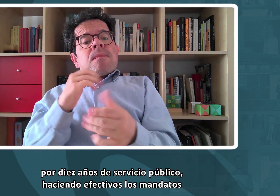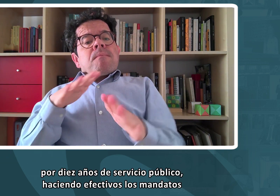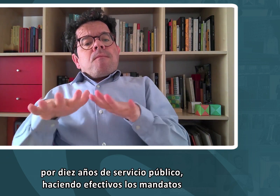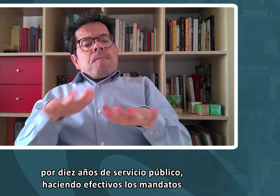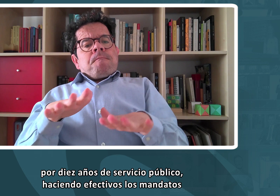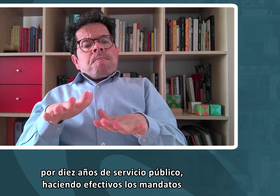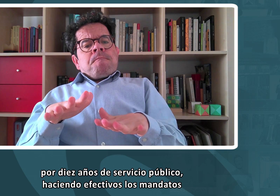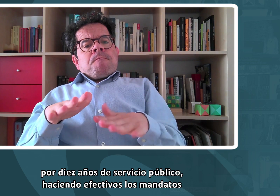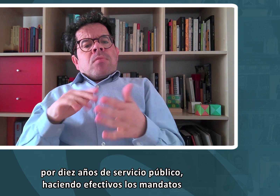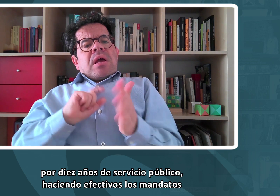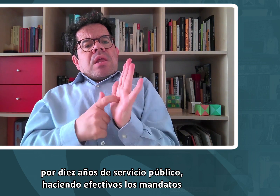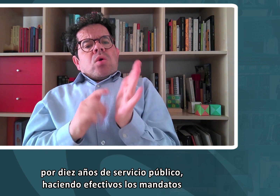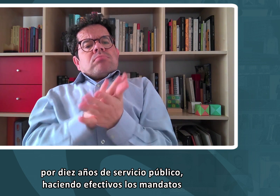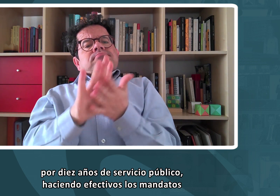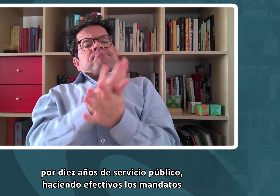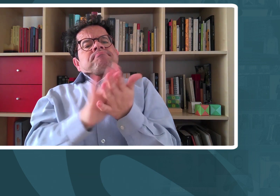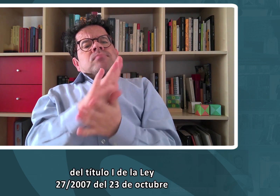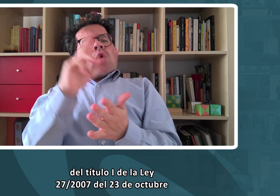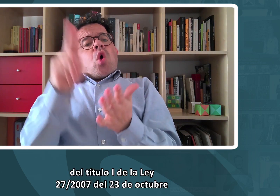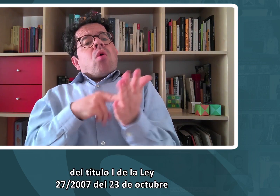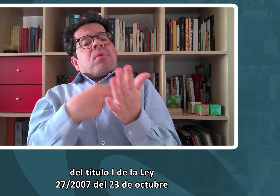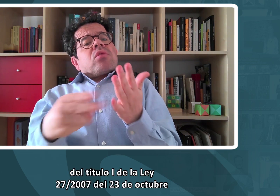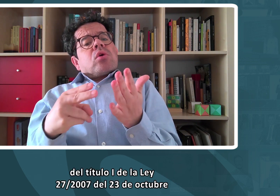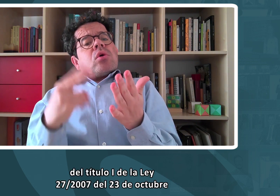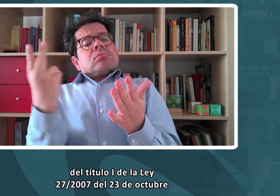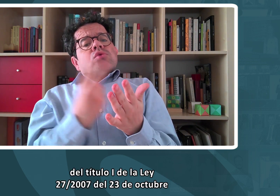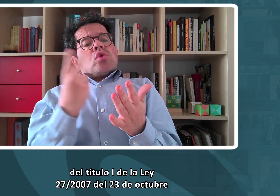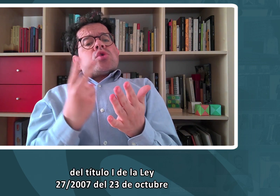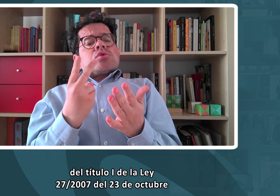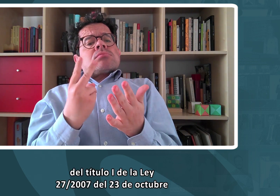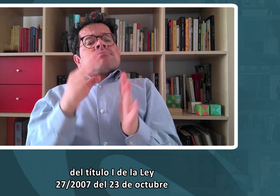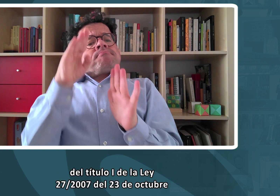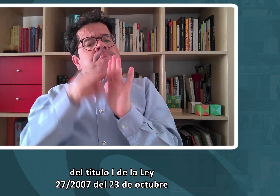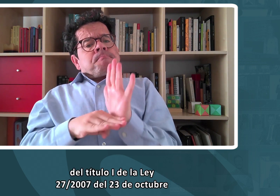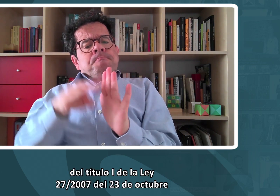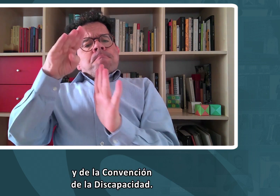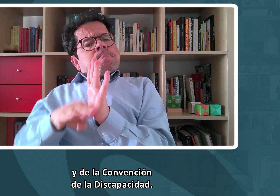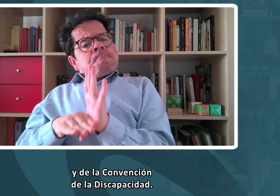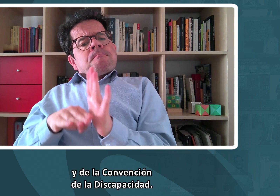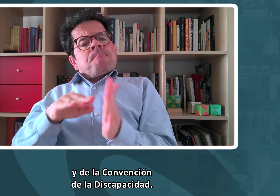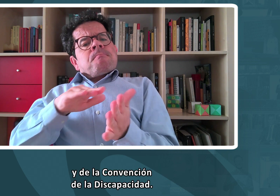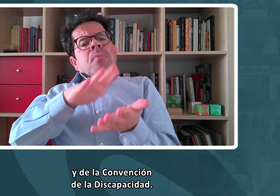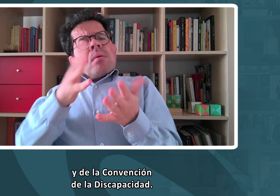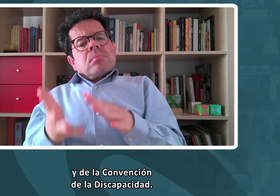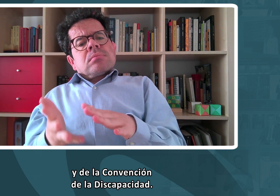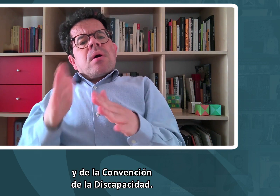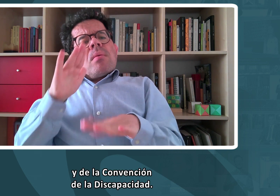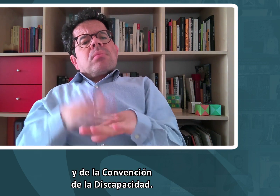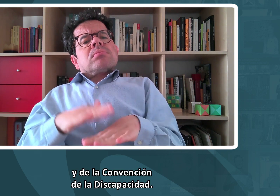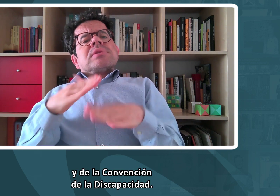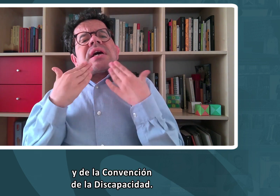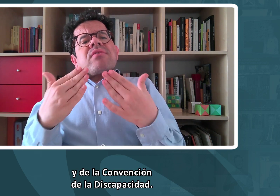haciendo efectivos los mandatos del título 1 de la Ley 27/2007 del 23 de